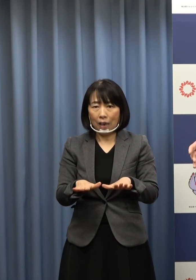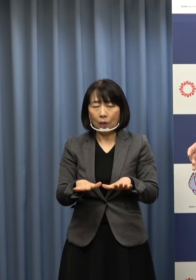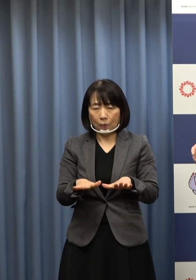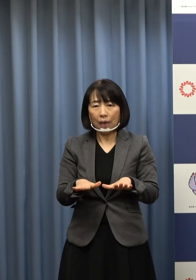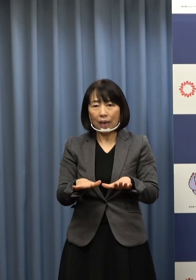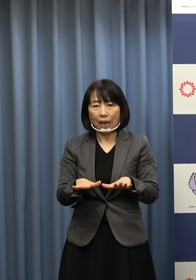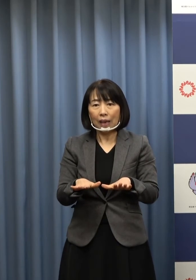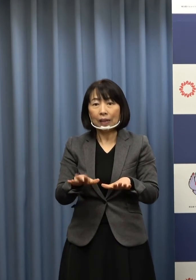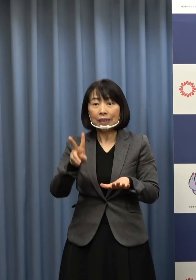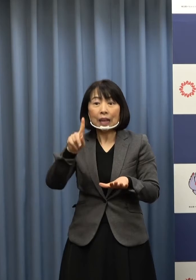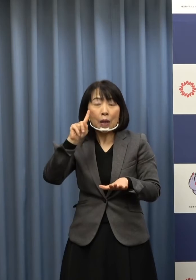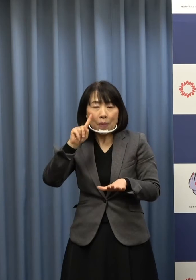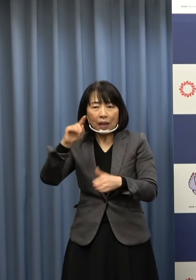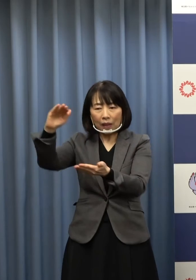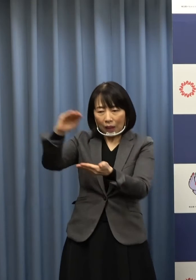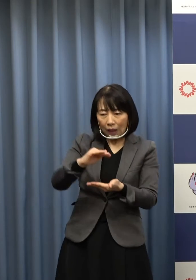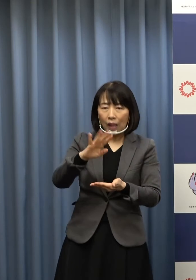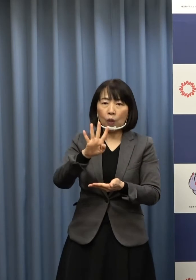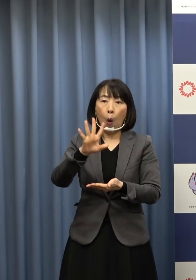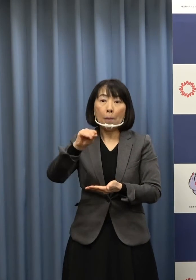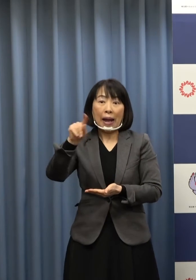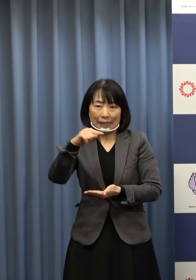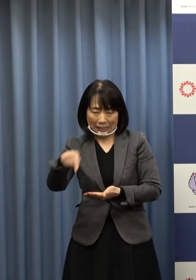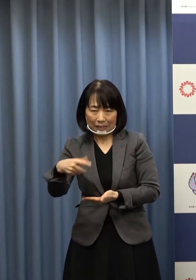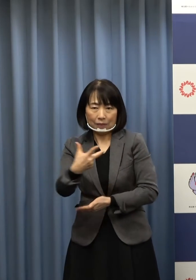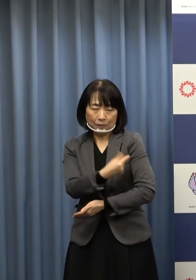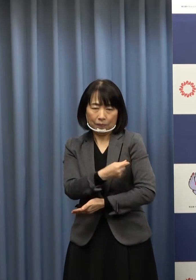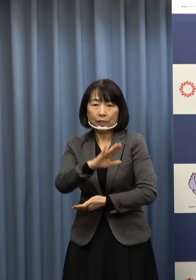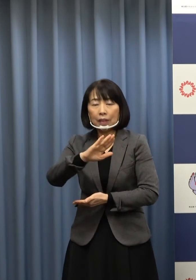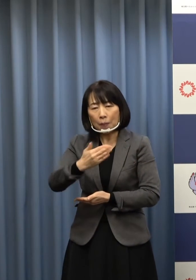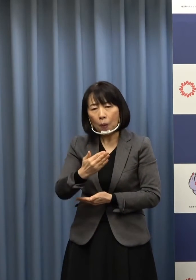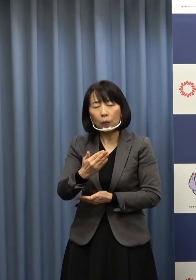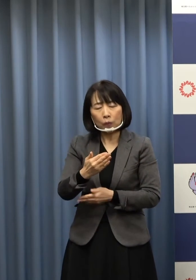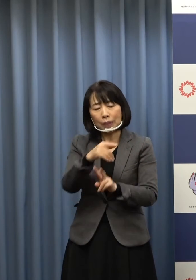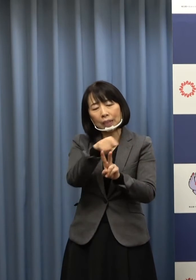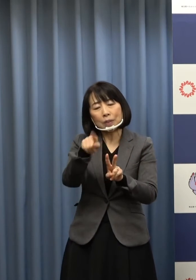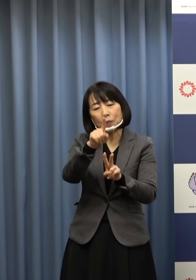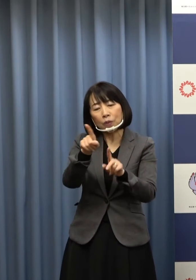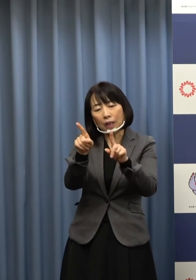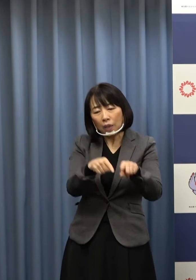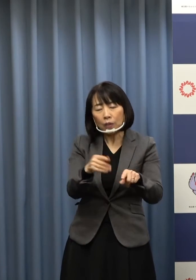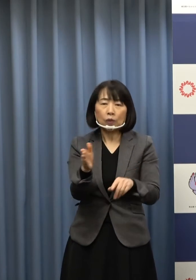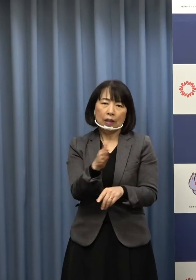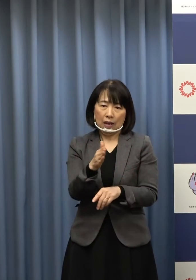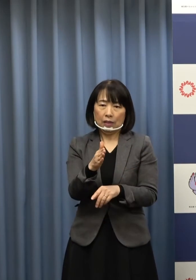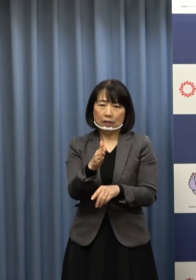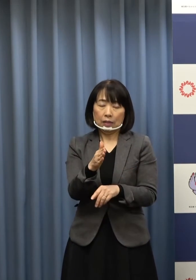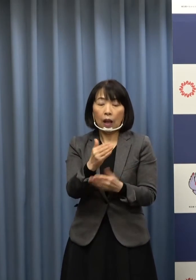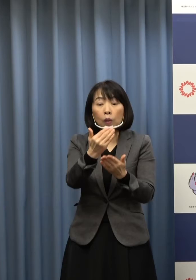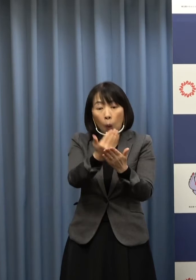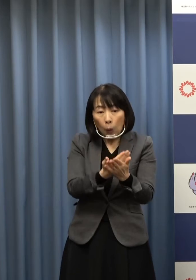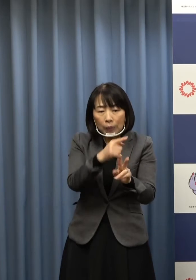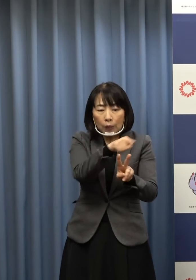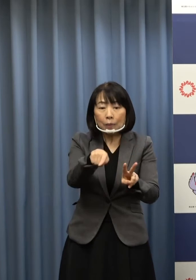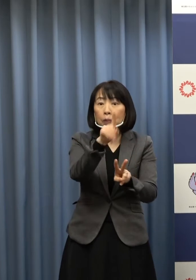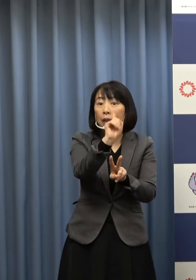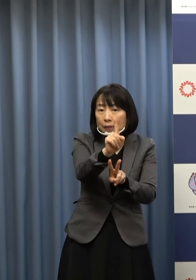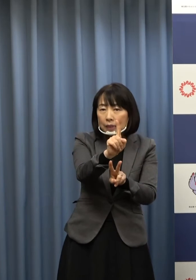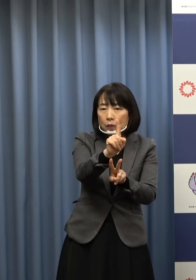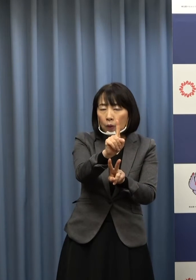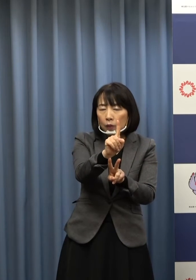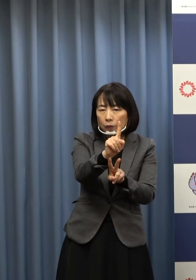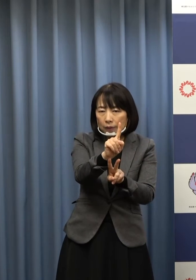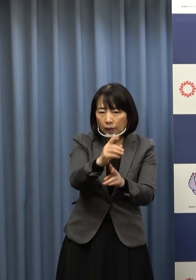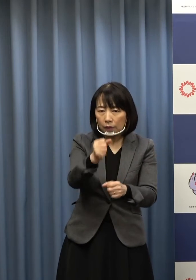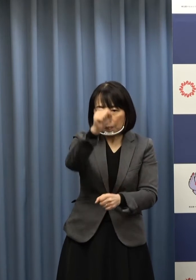4万人ですからね、1日50万人打ったとしても半分にしかならない。残りの人に対しては感染防止と対策措置をしっかりと